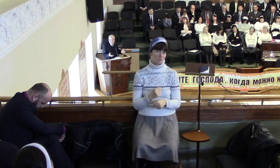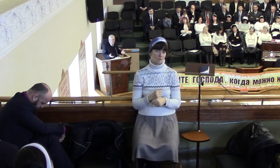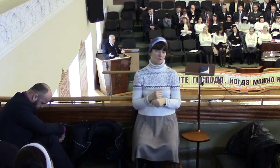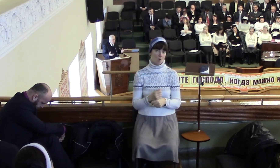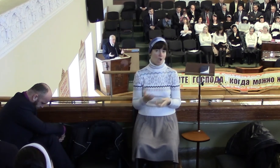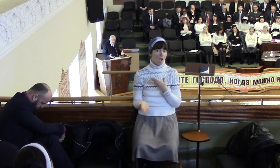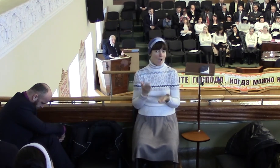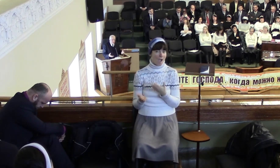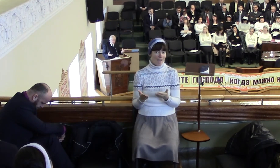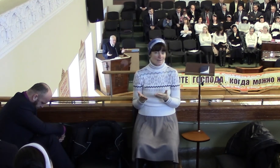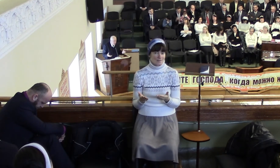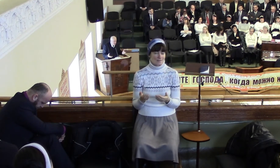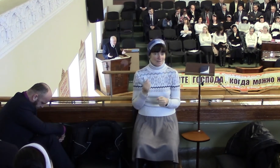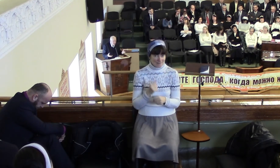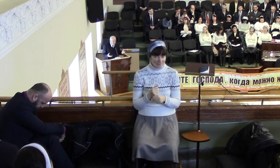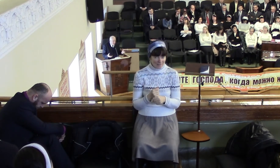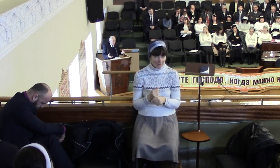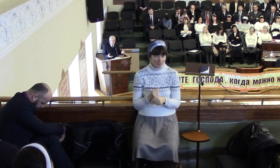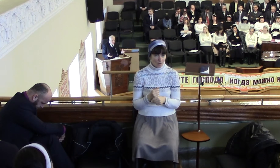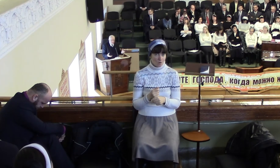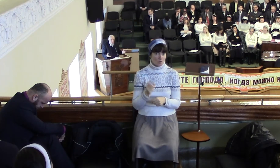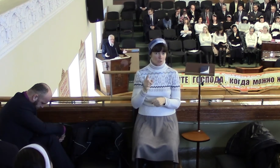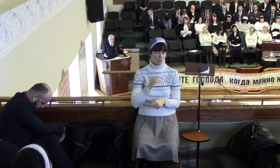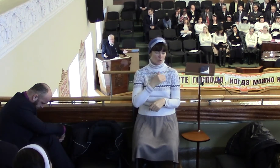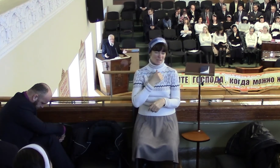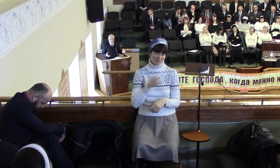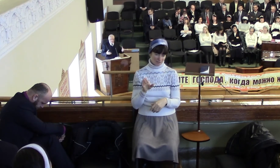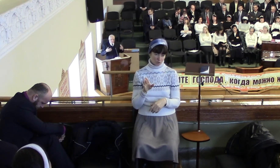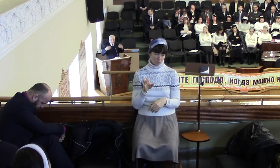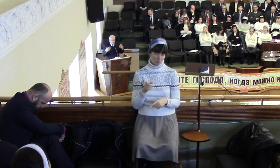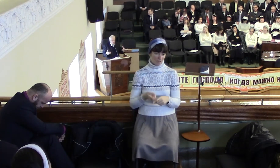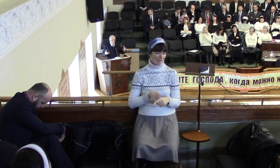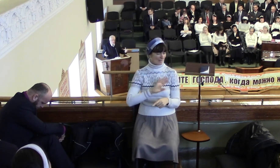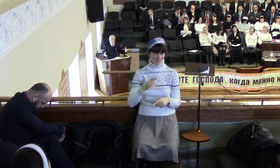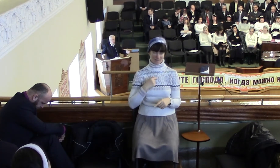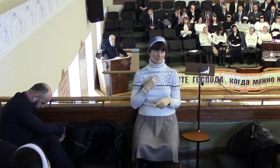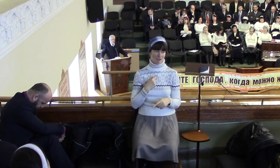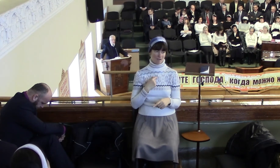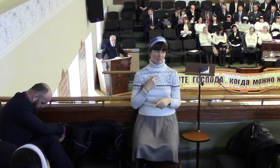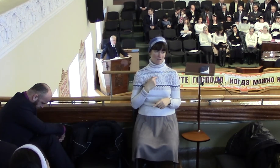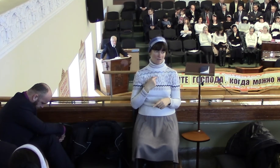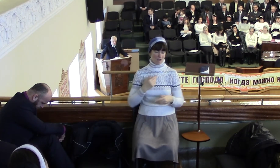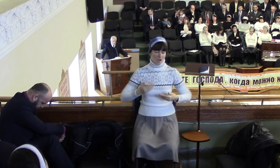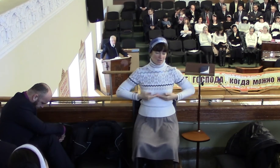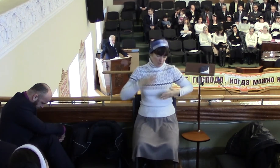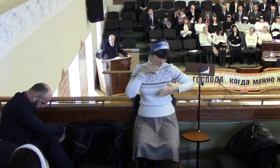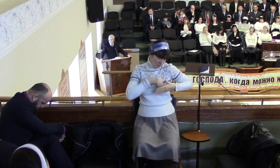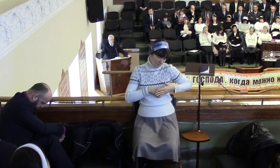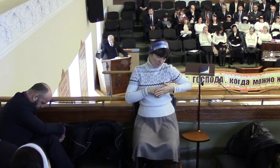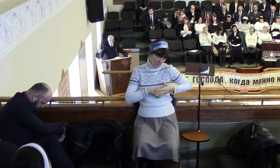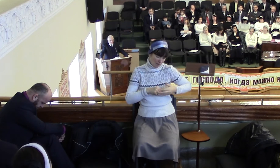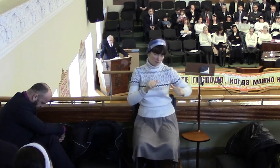но живущий во мне, кто? Грех. Итак, я нахожу закон, что когда хочу делать